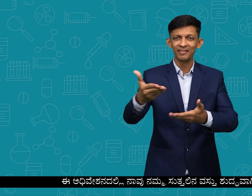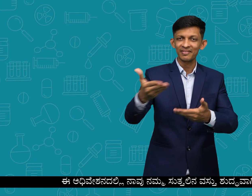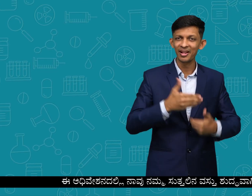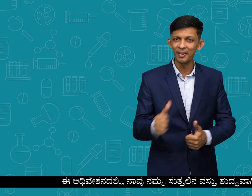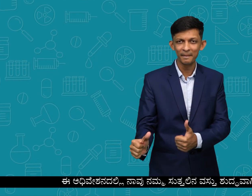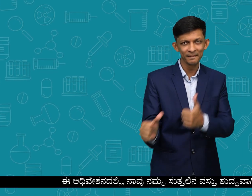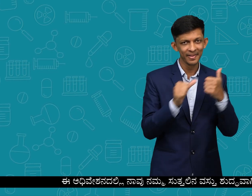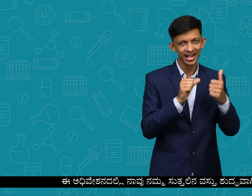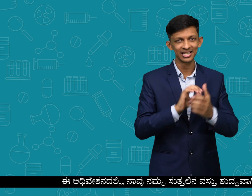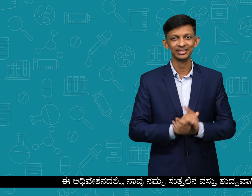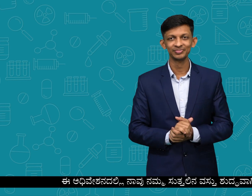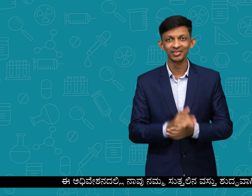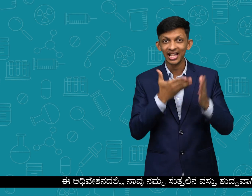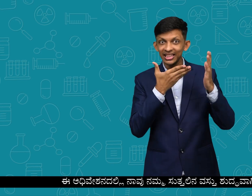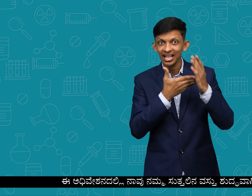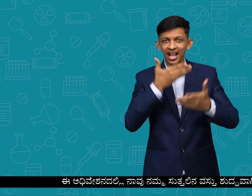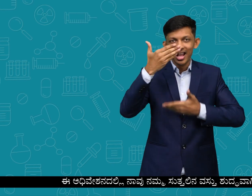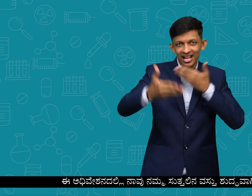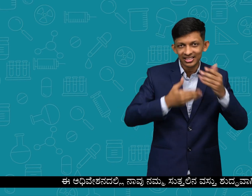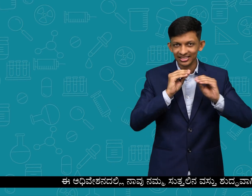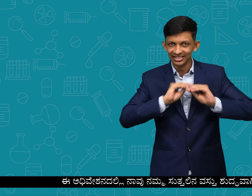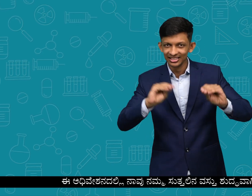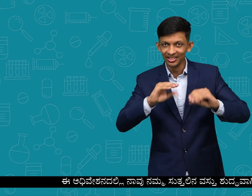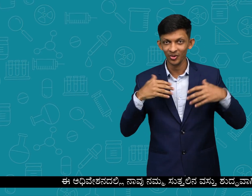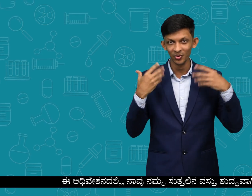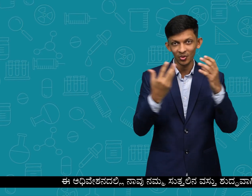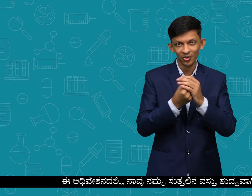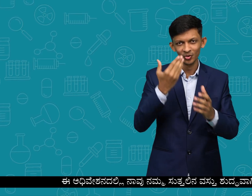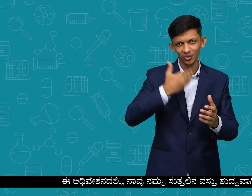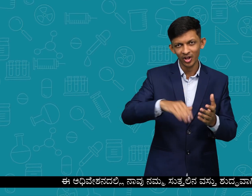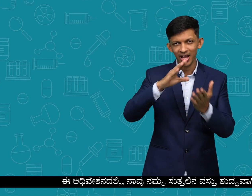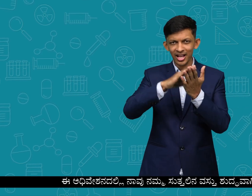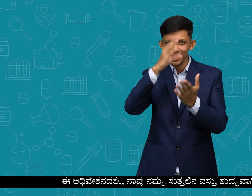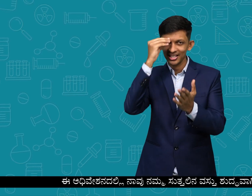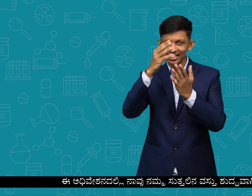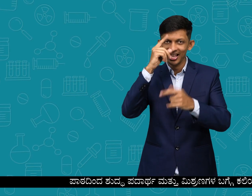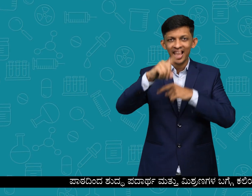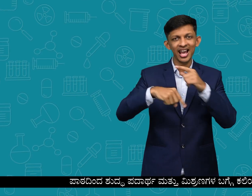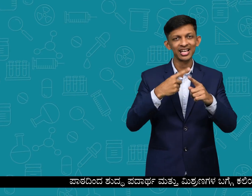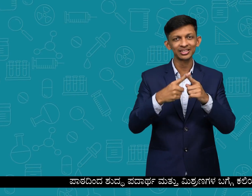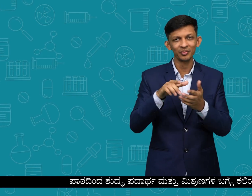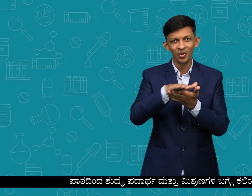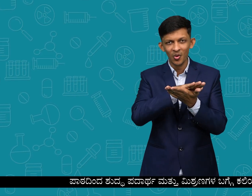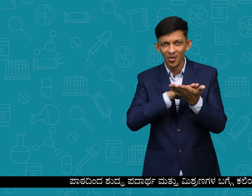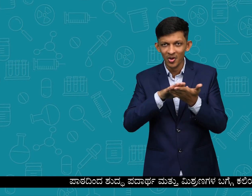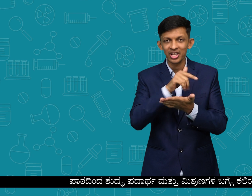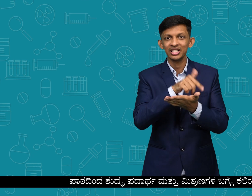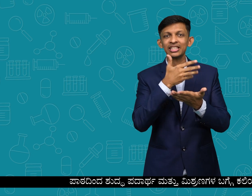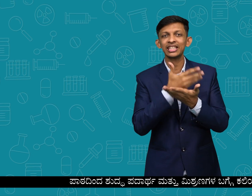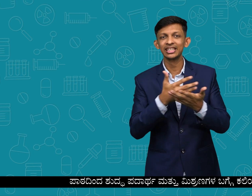ಈ ಅಧಿವೇಶನದಲ್ಲಿ ನಾವು ನಮ್ಮ ಸುತ್ತಲಿನ ವಸ್ತು ಶುದ್ಧವಾಗಿದೆಯೇ ಎಂಬ ಪಾಠದಿಂದ ಶುದ್ಧ ಪದಾರ್ಥ ಮತ್ತು